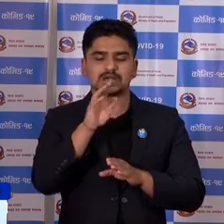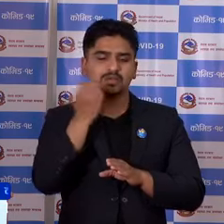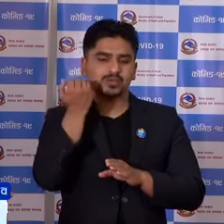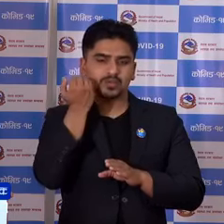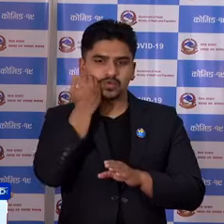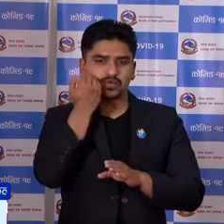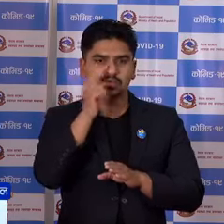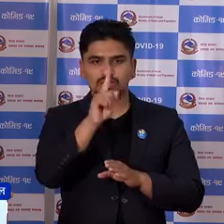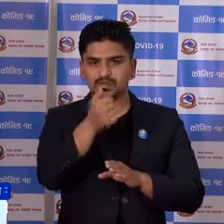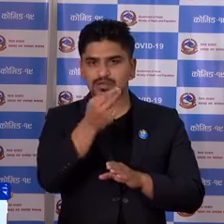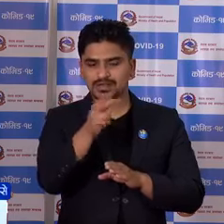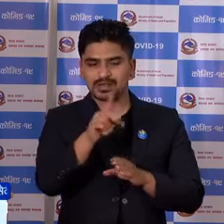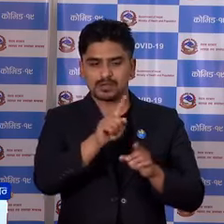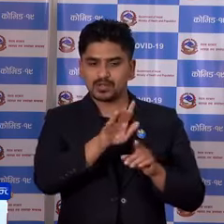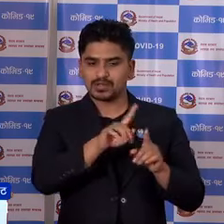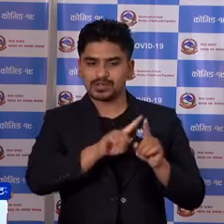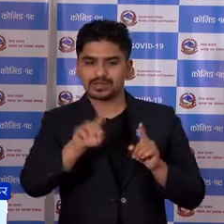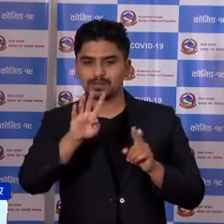16 जना